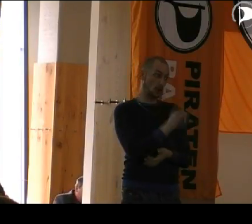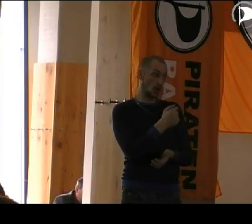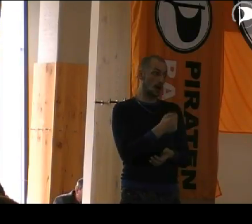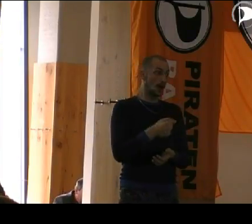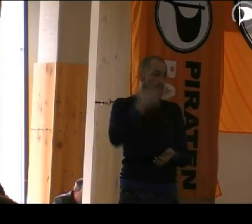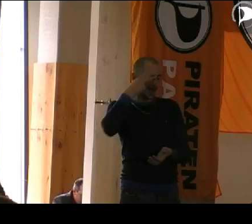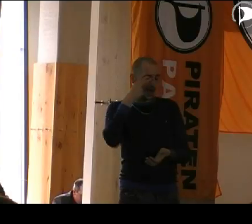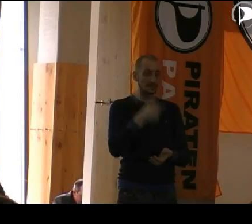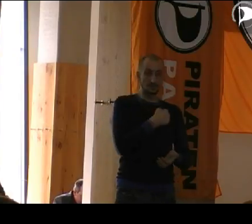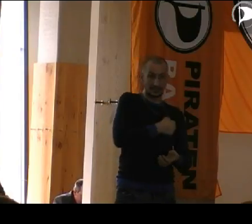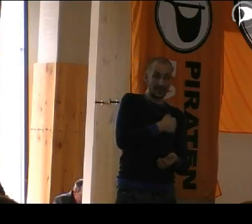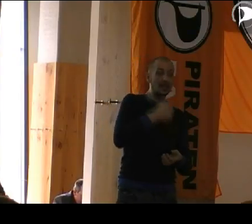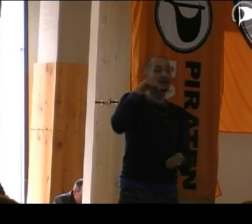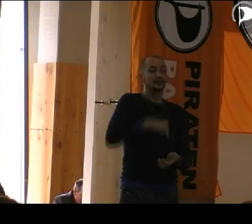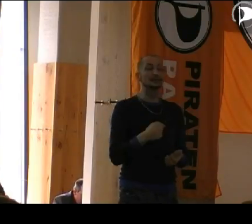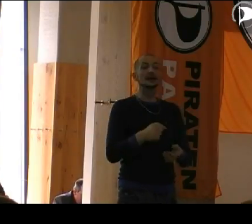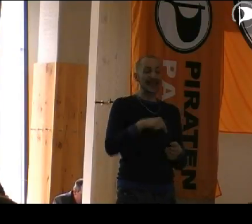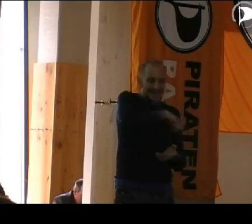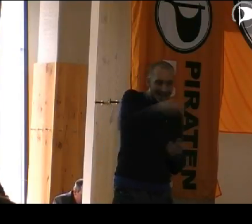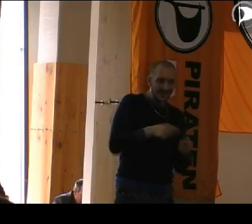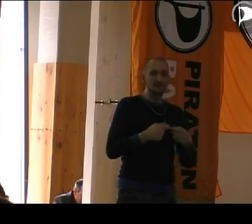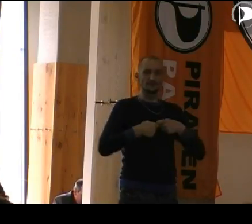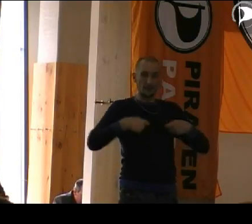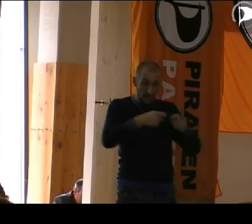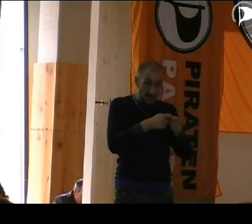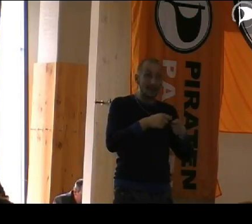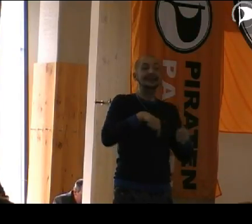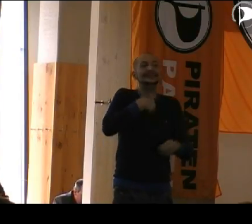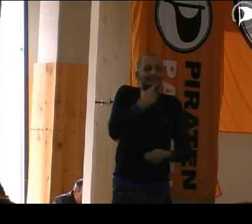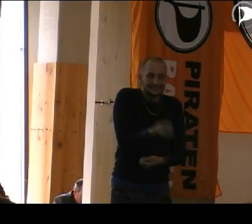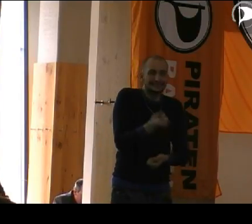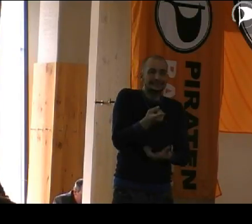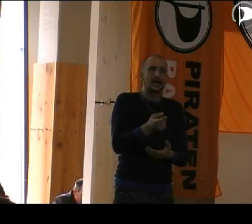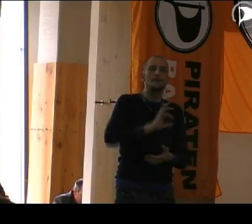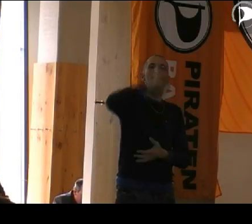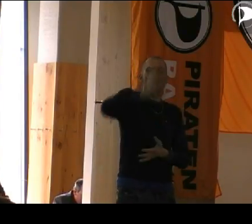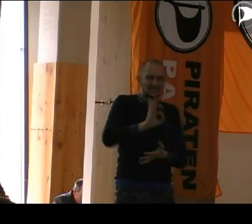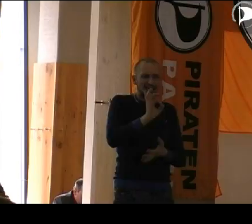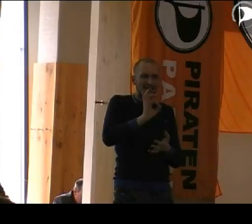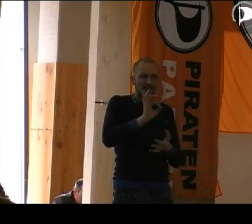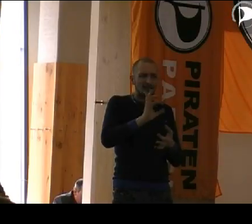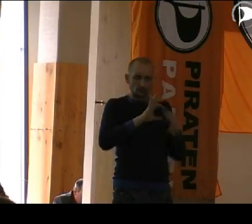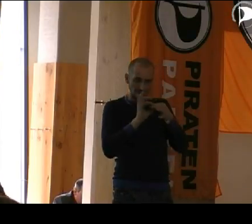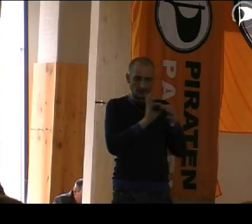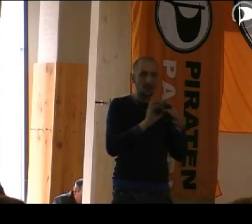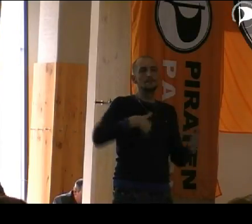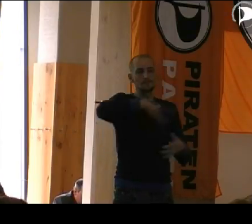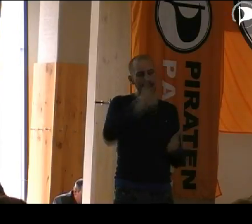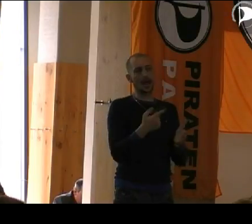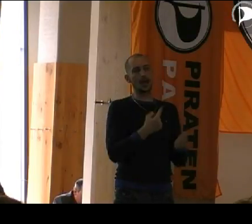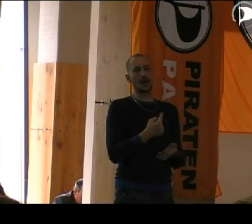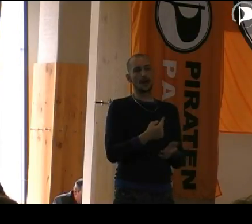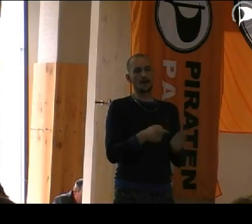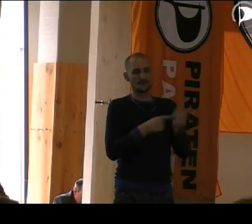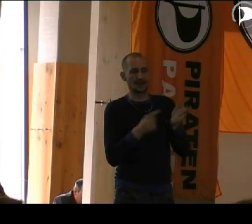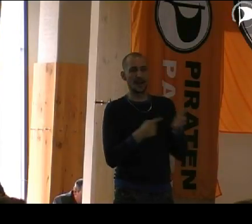landesvater des kreisverbandes bezirksverband hat man auch dementsprechend und sind total an der anspruch darauf ich möchte noch mal